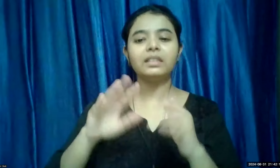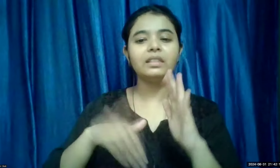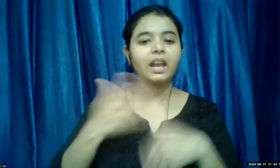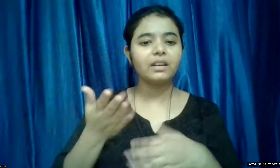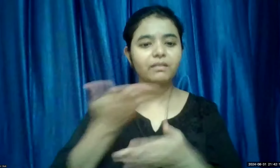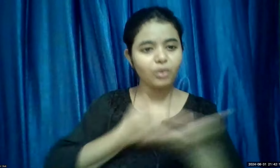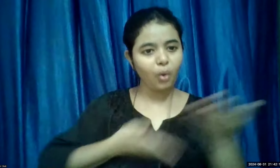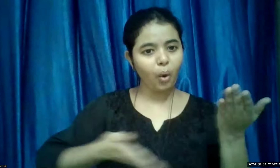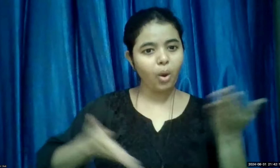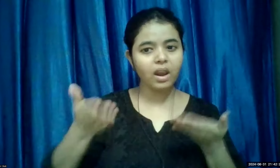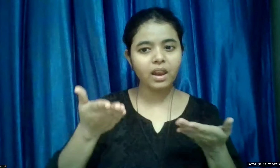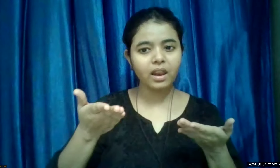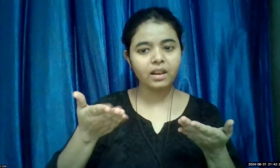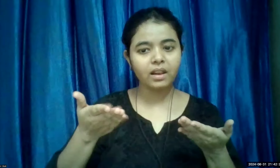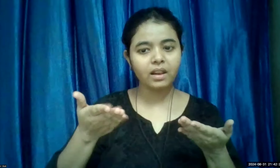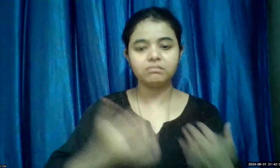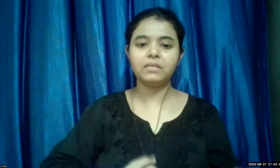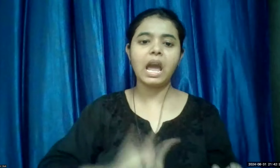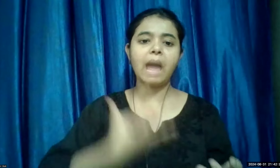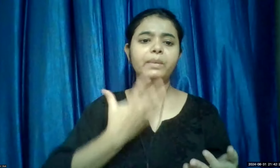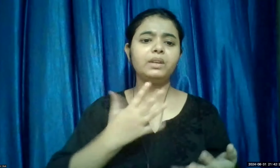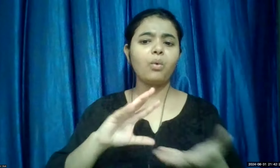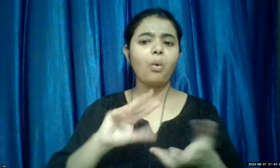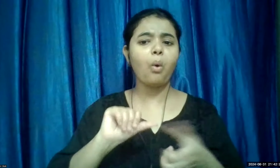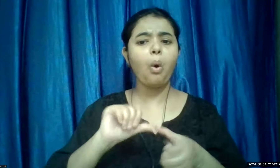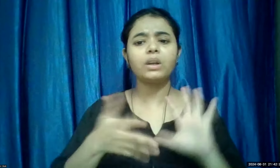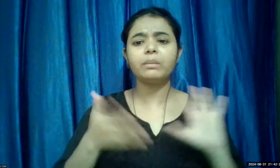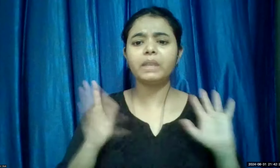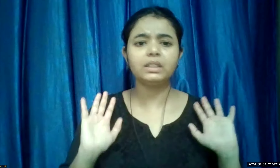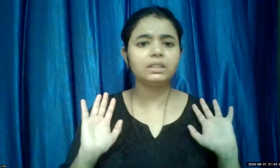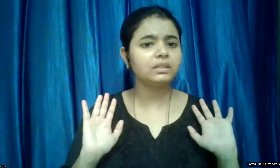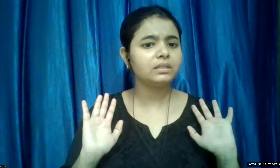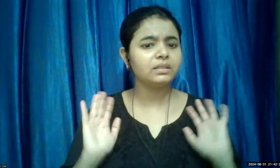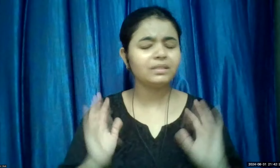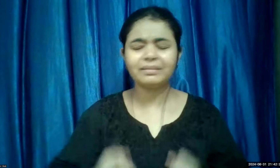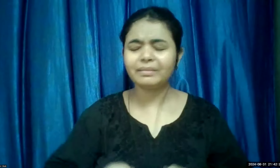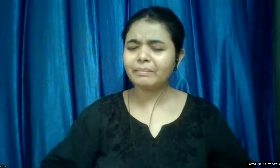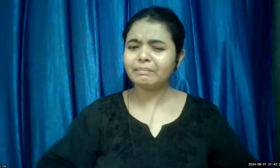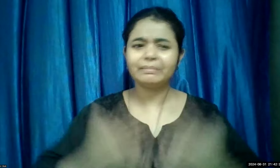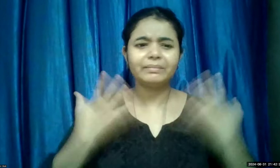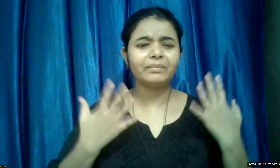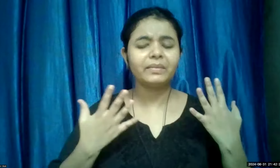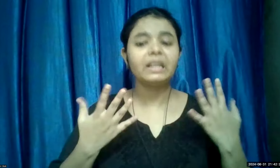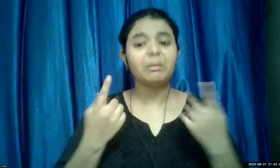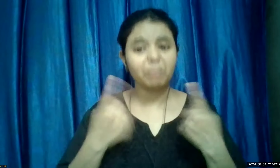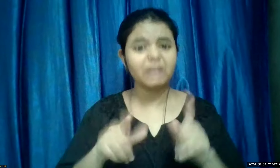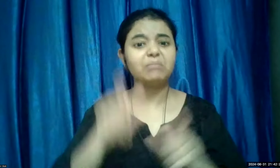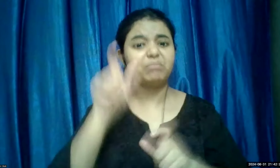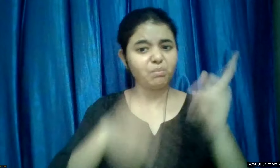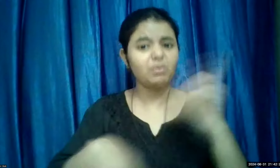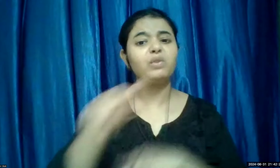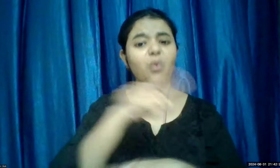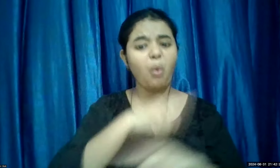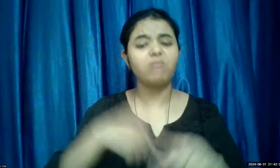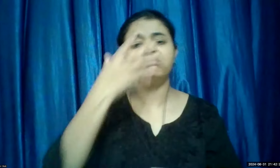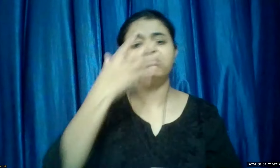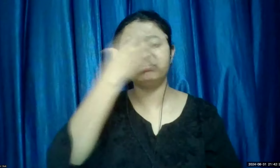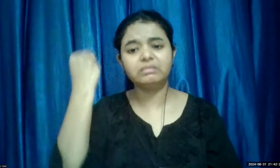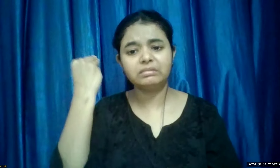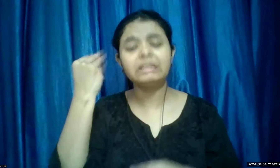तब हमको प्रसन्नता प्राप्त हो सकती है। और ये बात हम भूल चुके हैं और इसी कारण हमको दुख